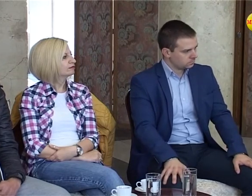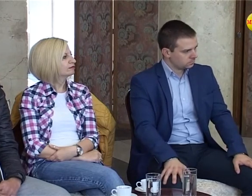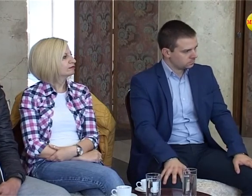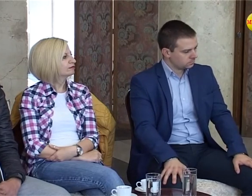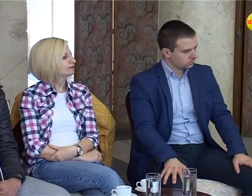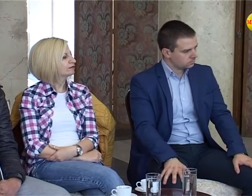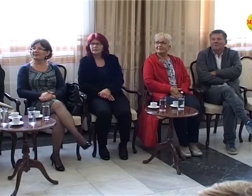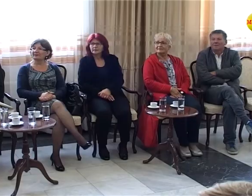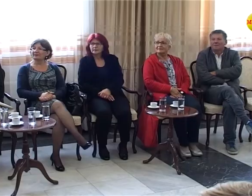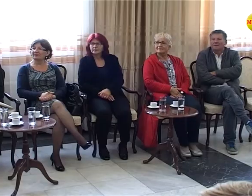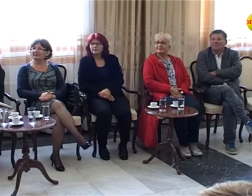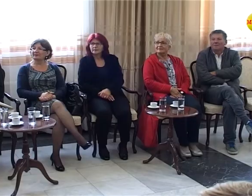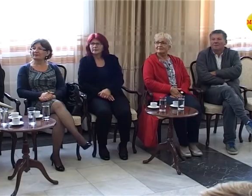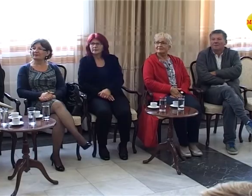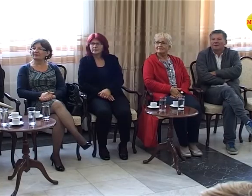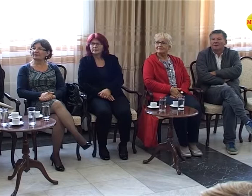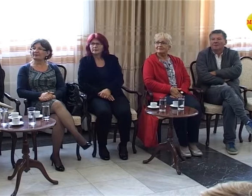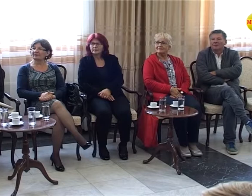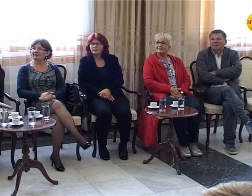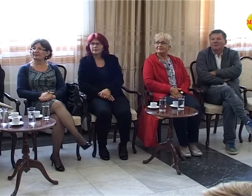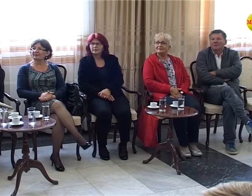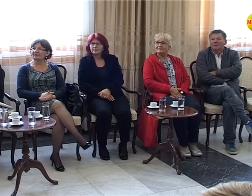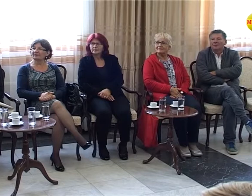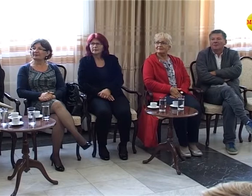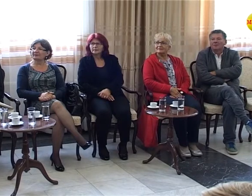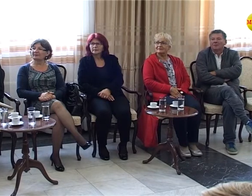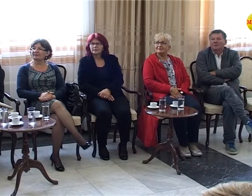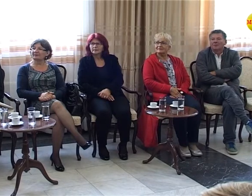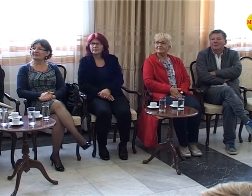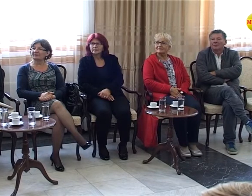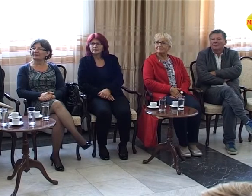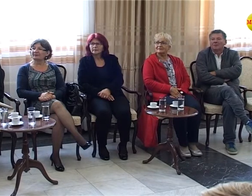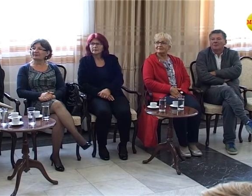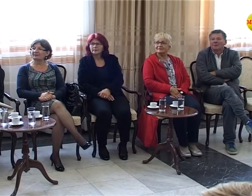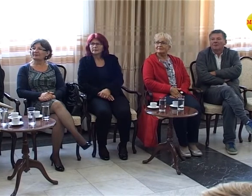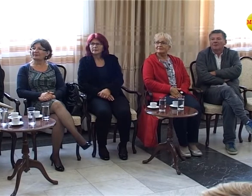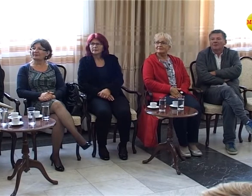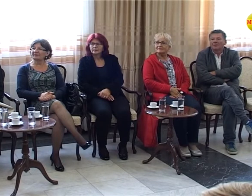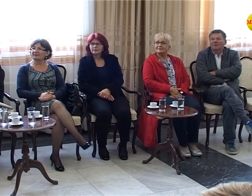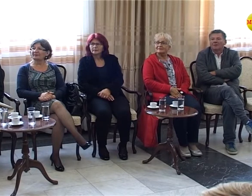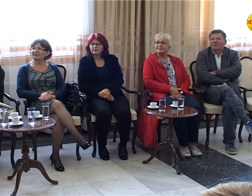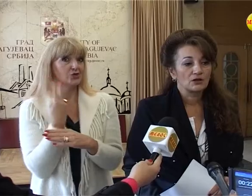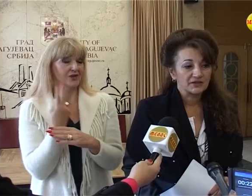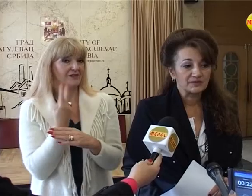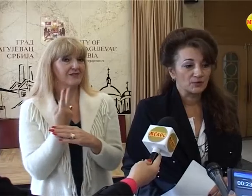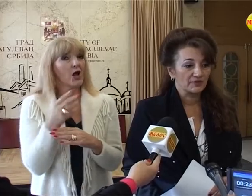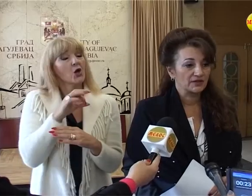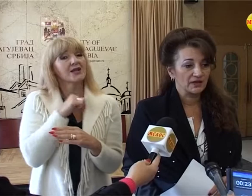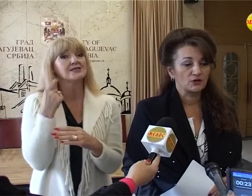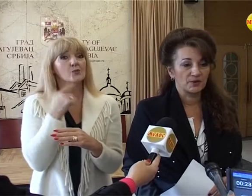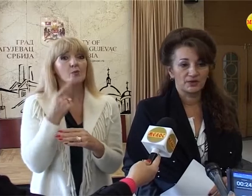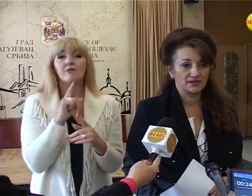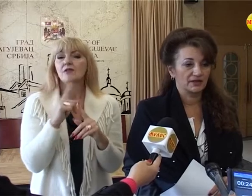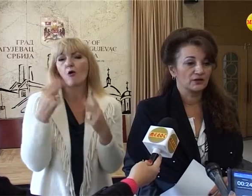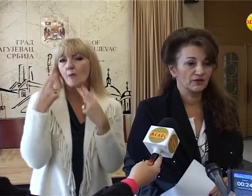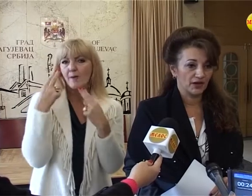za zbrinjavanje odraslih male pčelice dobilo podršku u iznosu od 180.000 dinara. Lokalna samouprava i